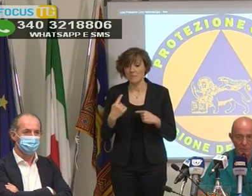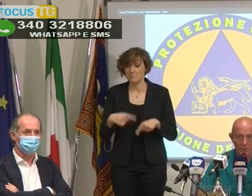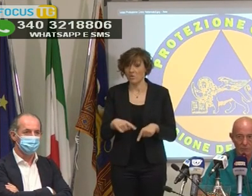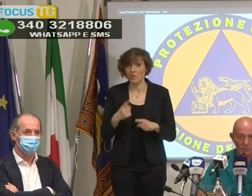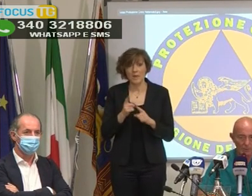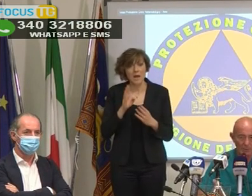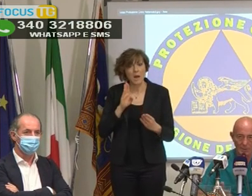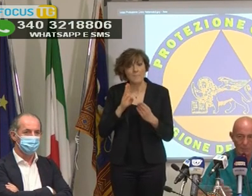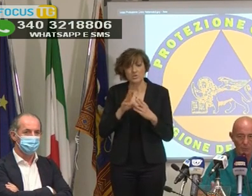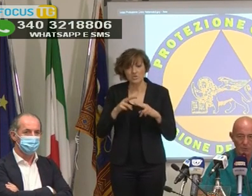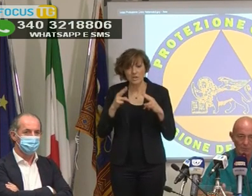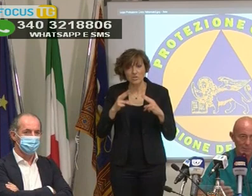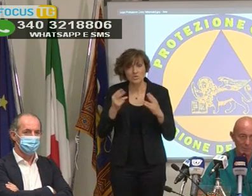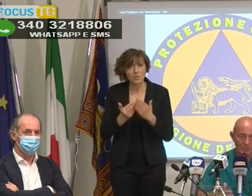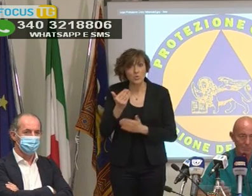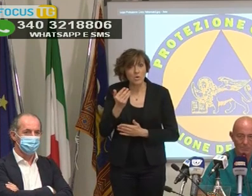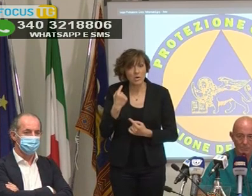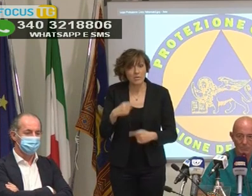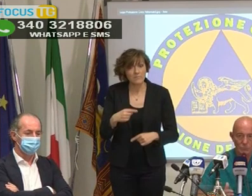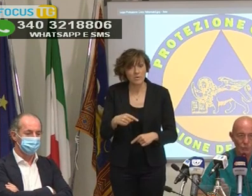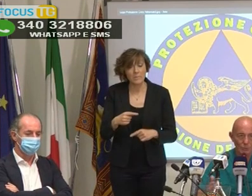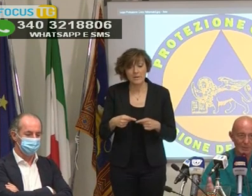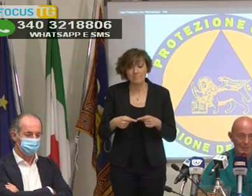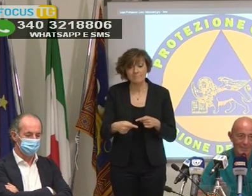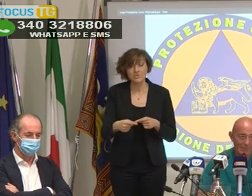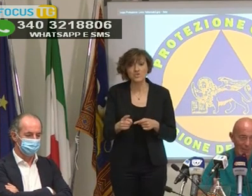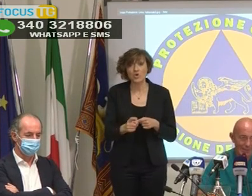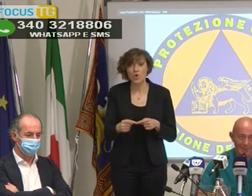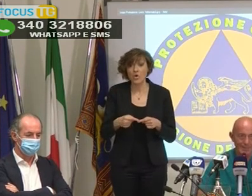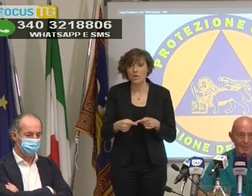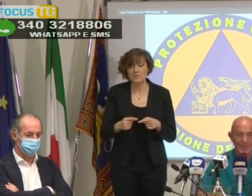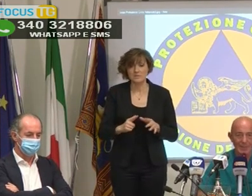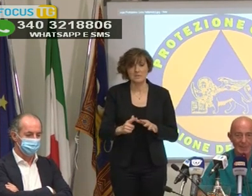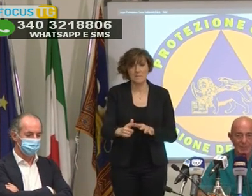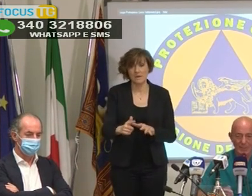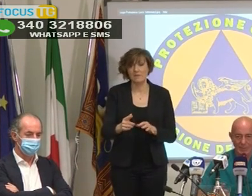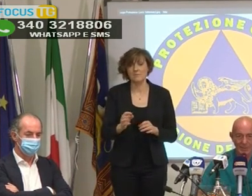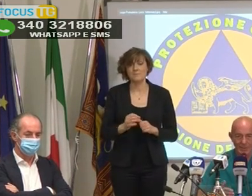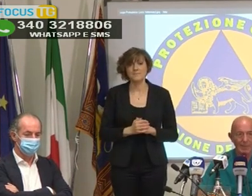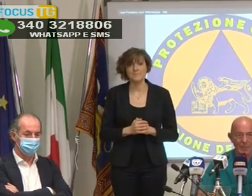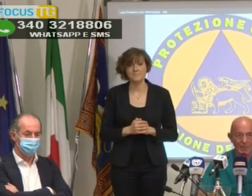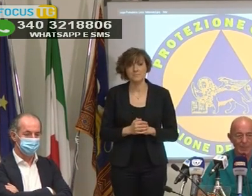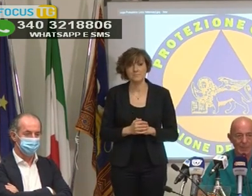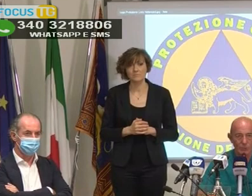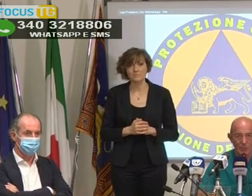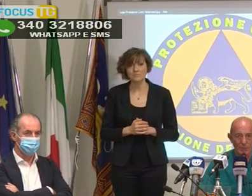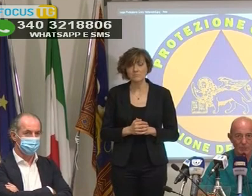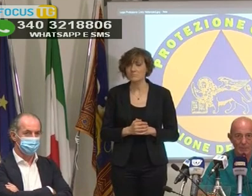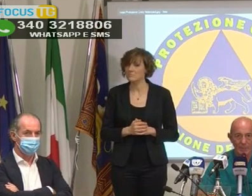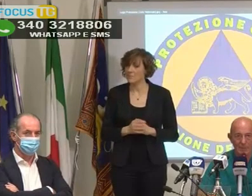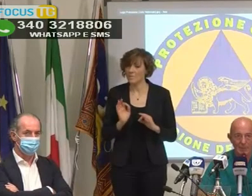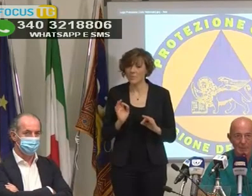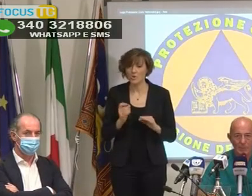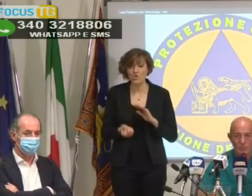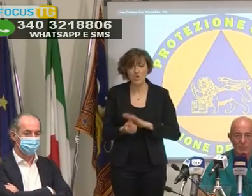approccio diagnostico, perché nei prossimi giorni, settimane, vedrete che arriveranno delle